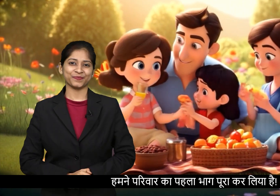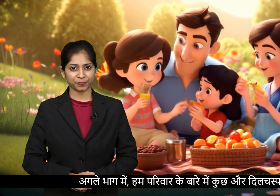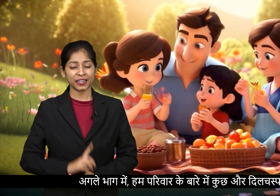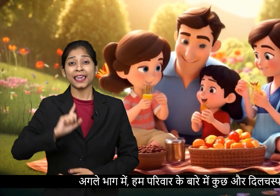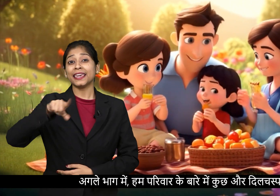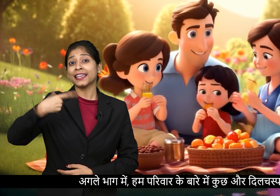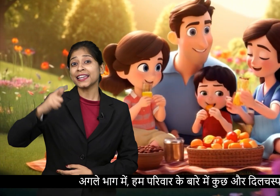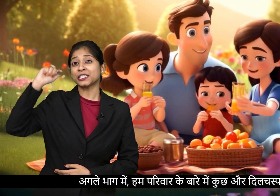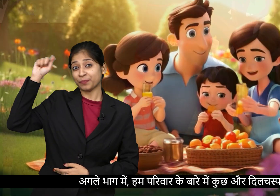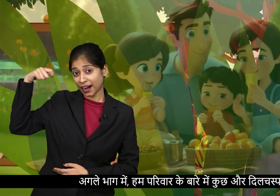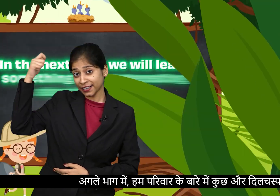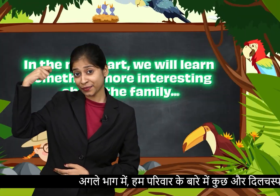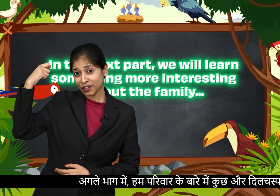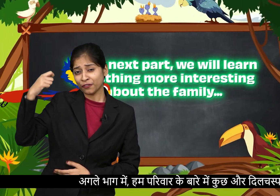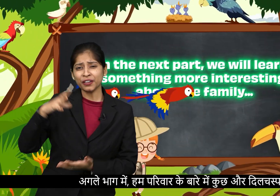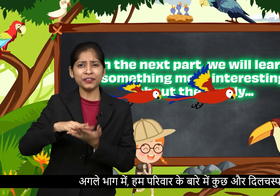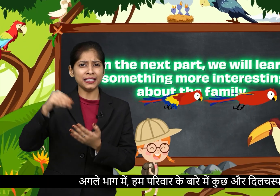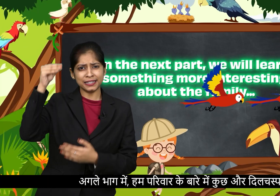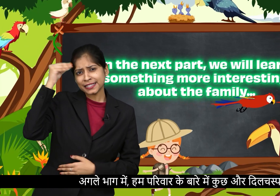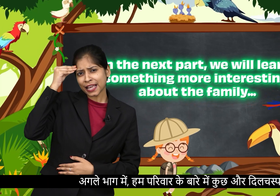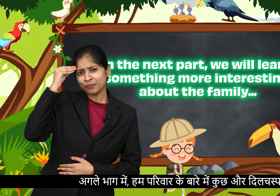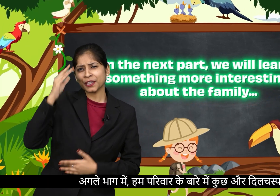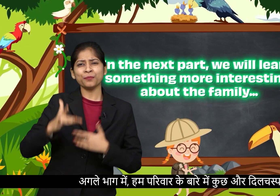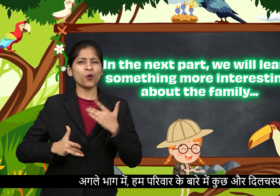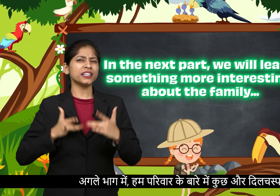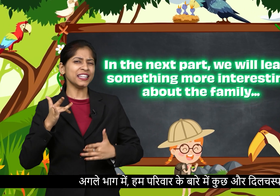अगले भाग में हम परिवार के बारे में कुछ और दिलचस्प सीखेंगे।